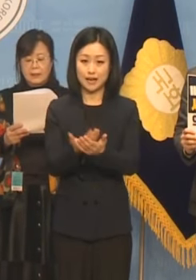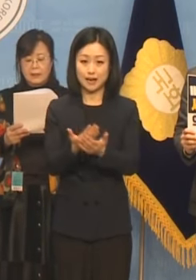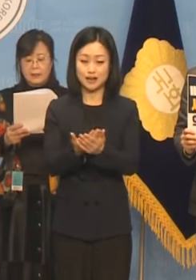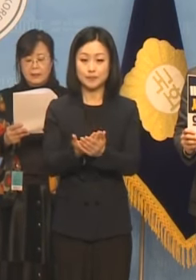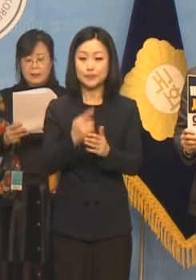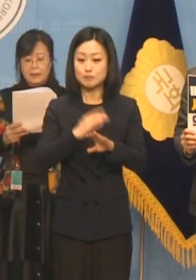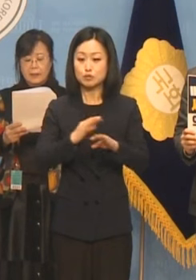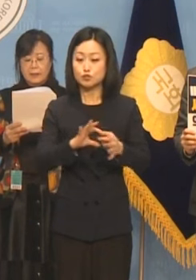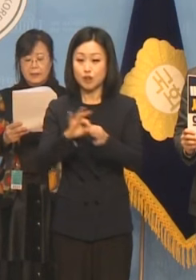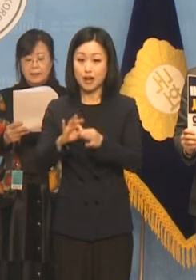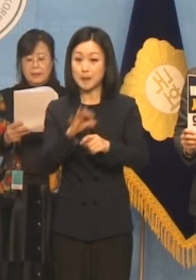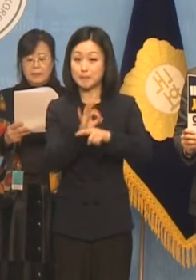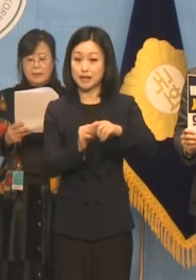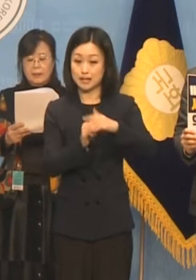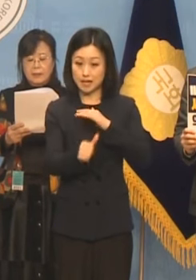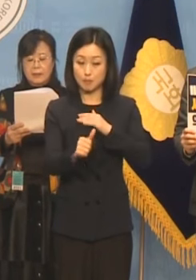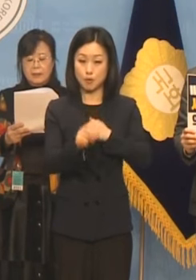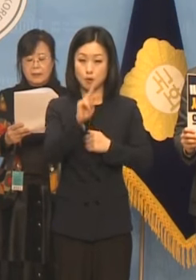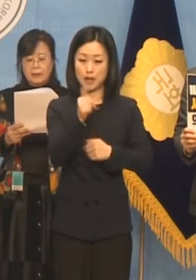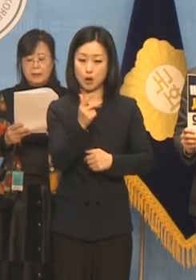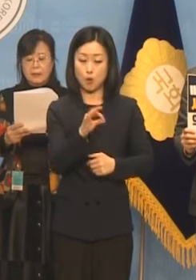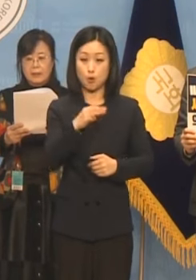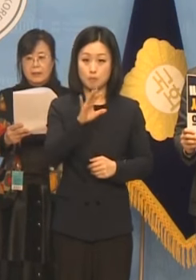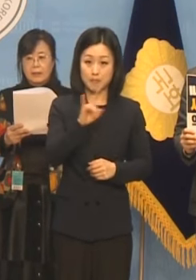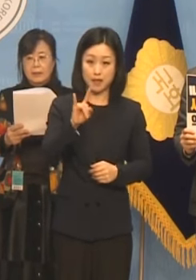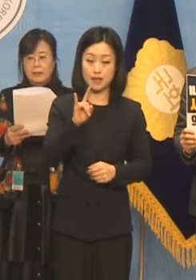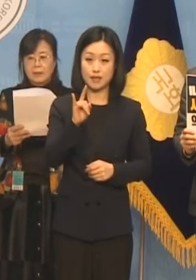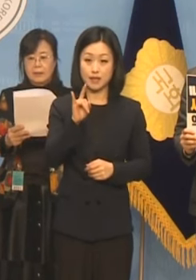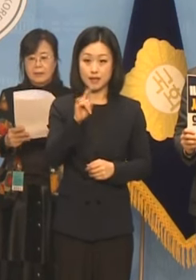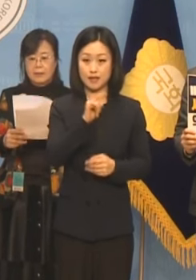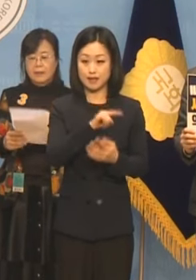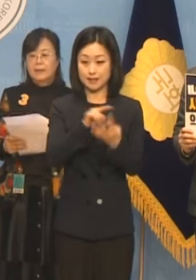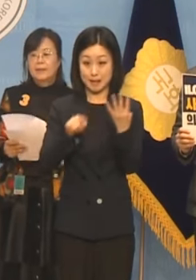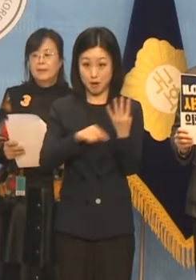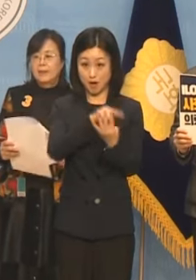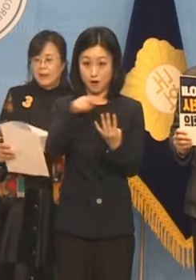더불어민주연합 비례대표 후보 박홍배, 한창민, 김영훈 이상입니다.